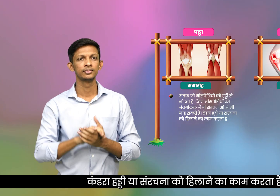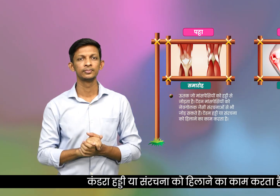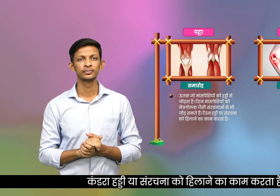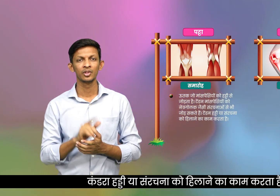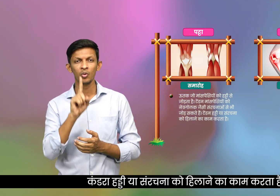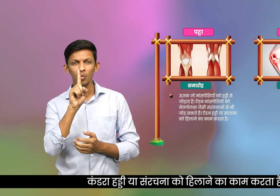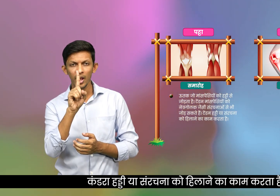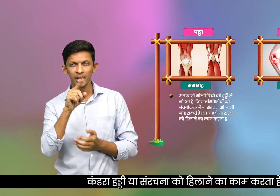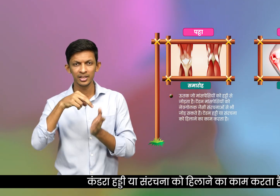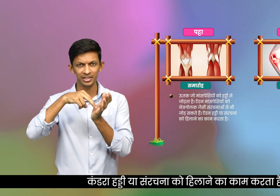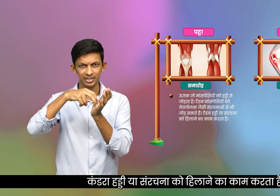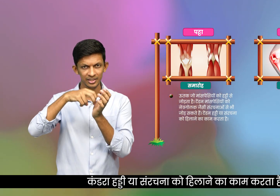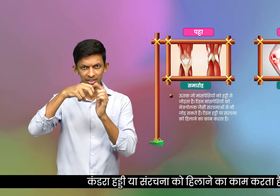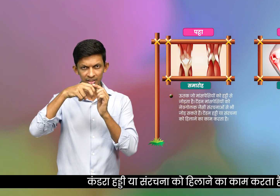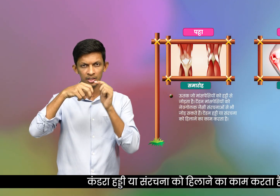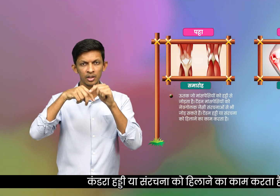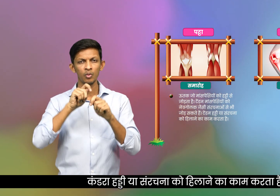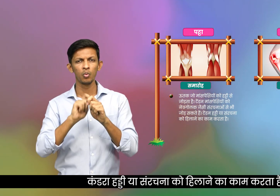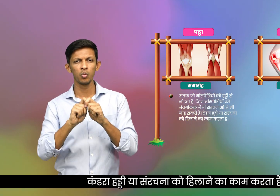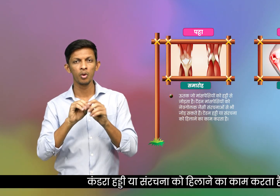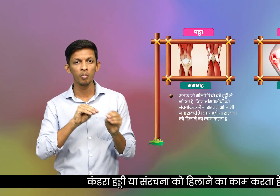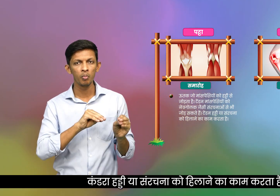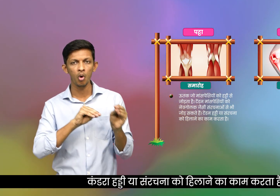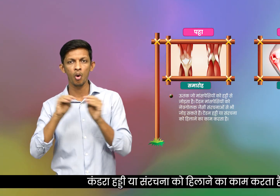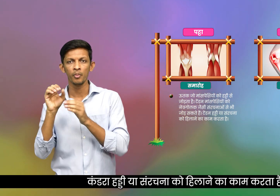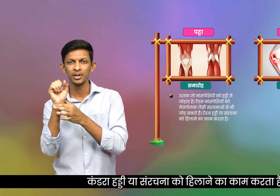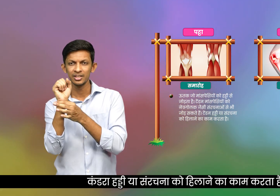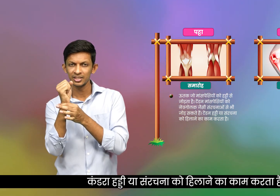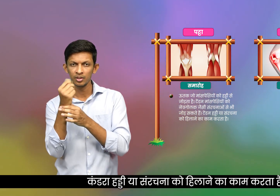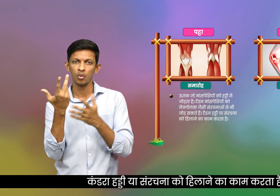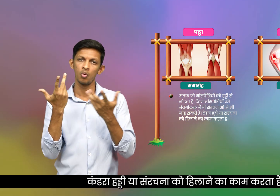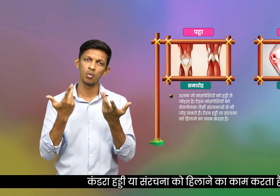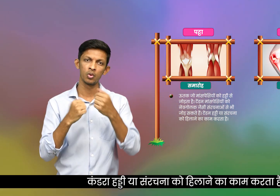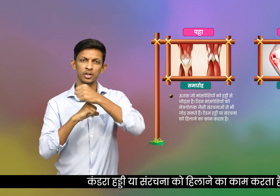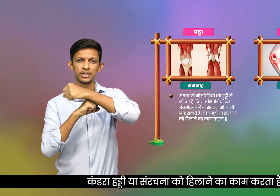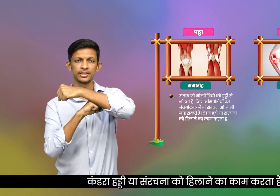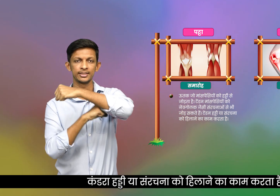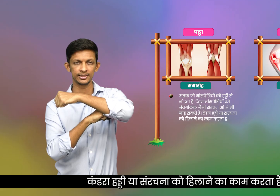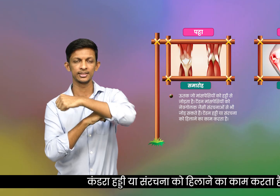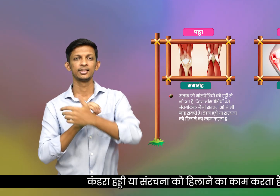चित्र कंडला ऊतक हड्डी से जुड़ी मांसपेशी बनाई है।